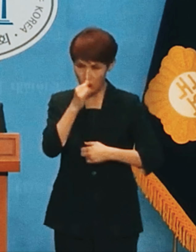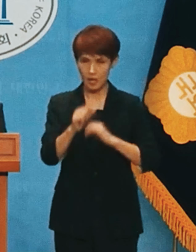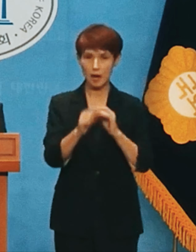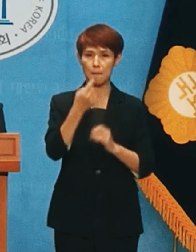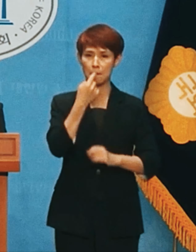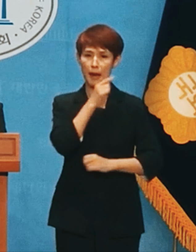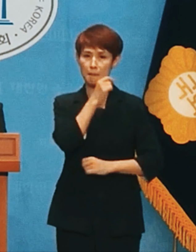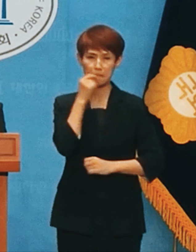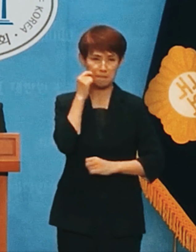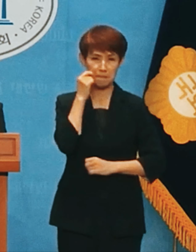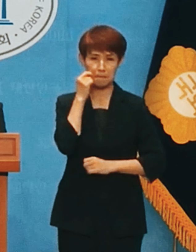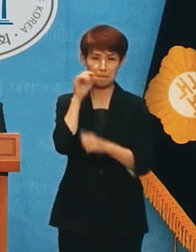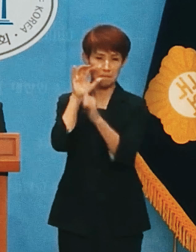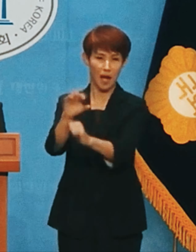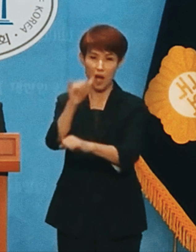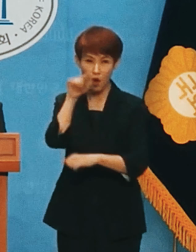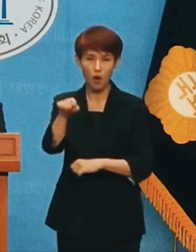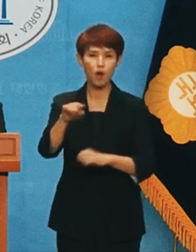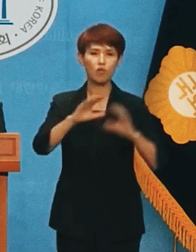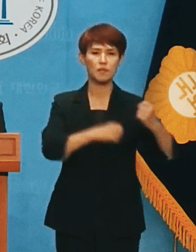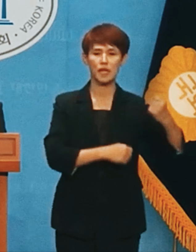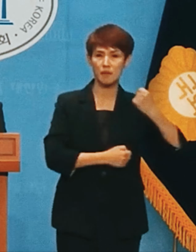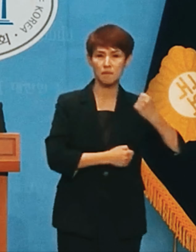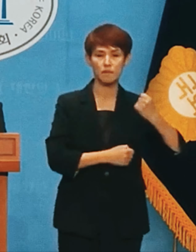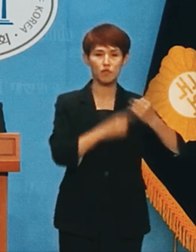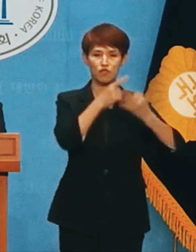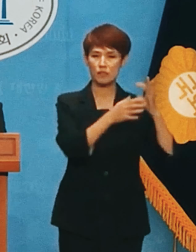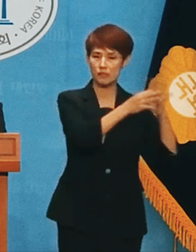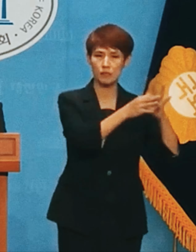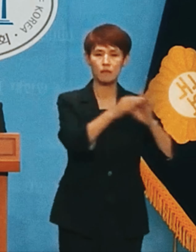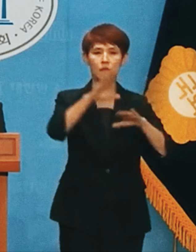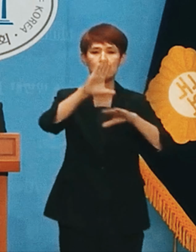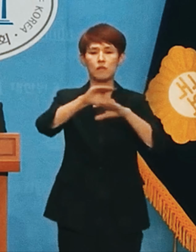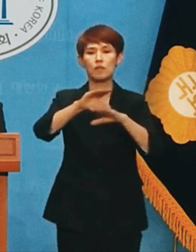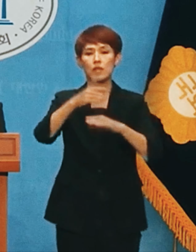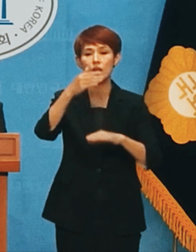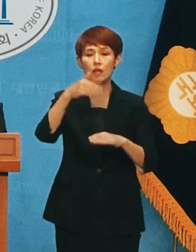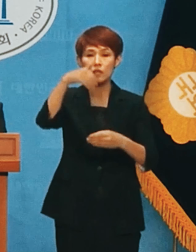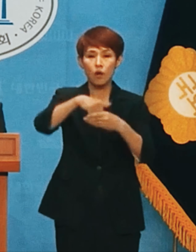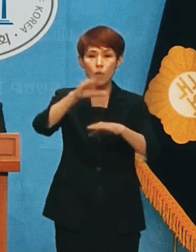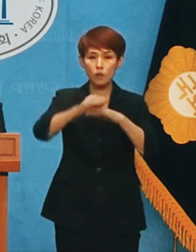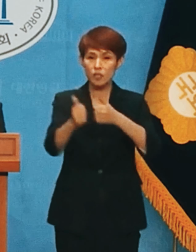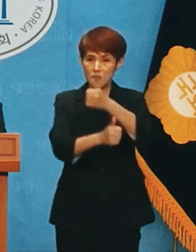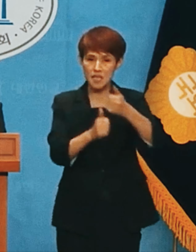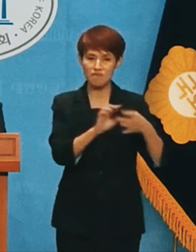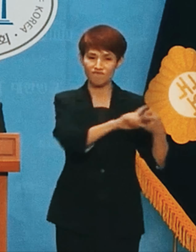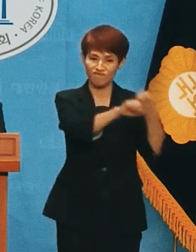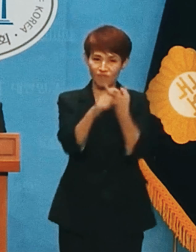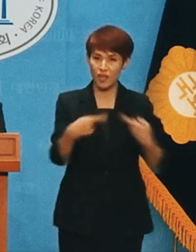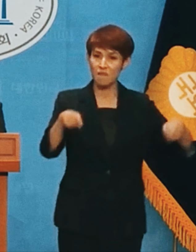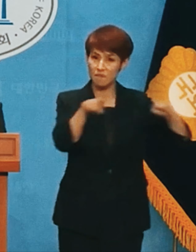심는 국민의 힘과 친 단체 그리고 선거방송 심의가 하나의 팀이 되어